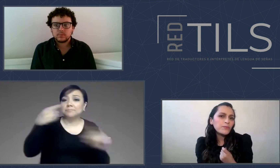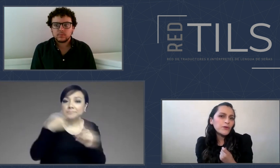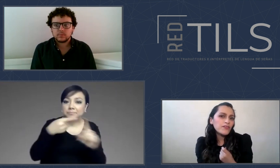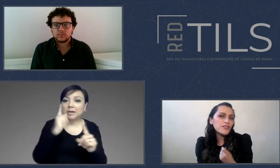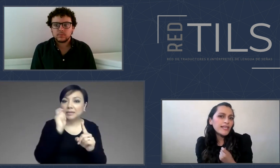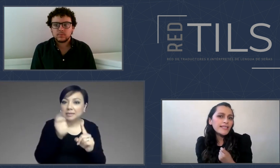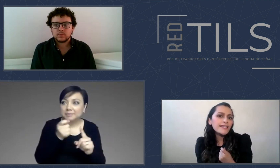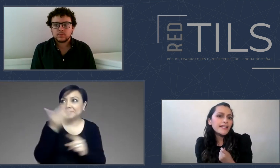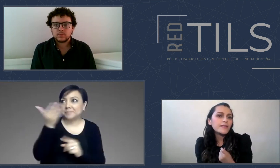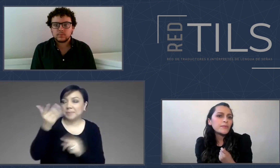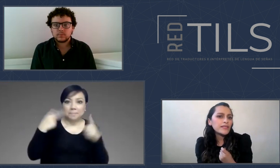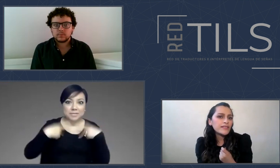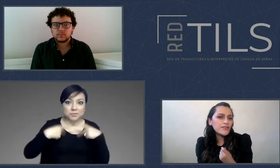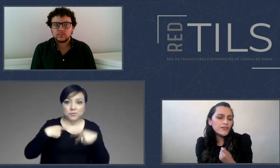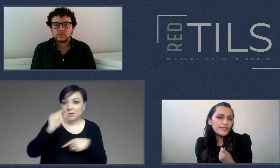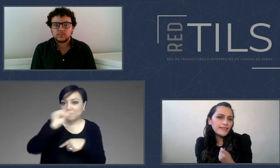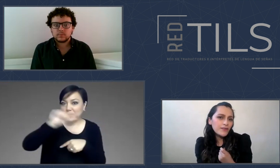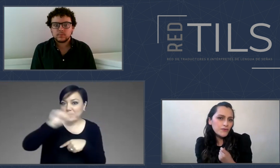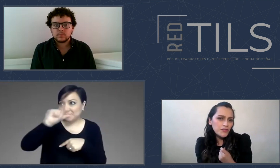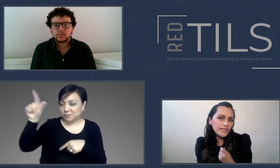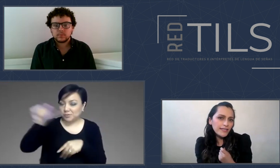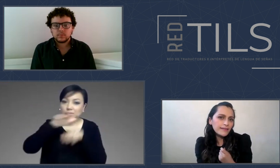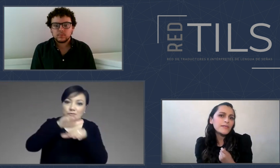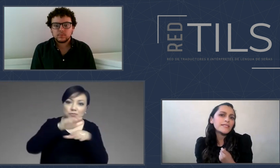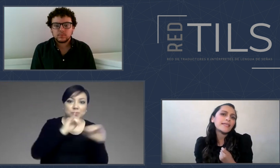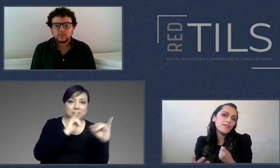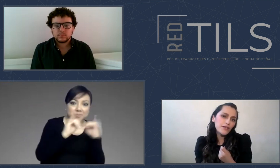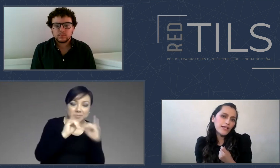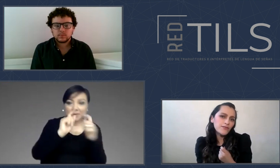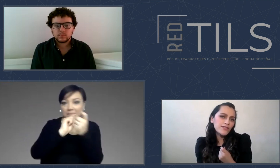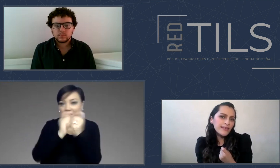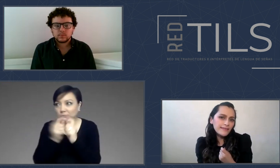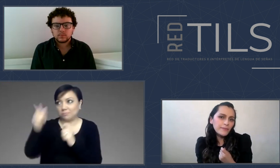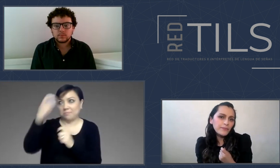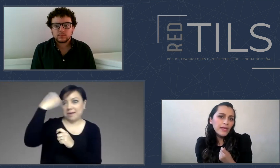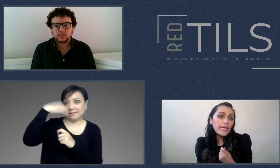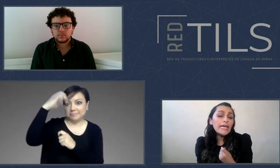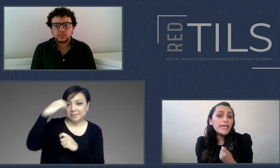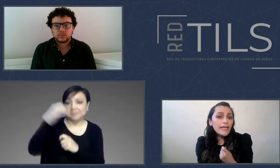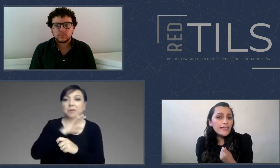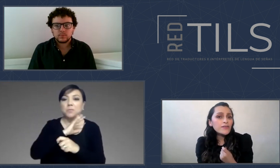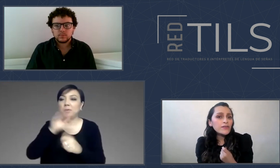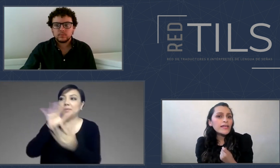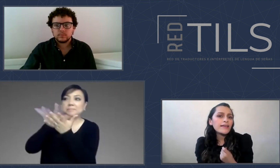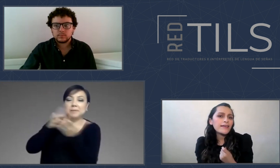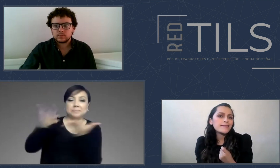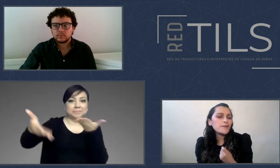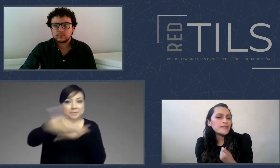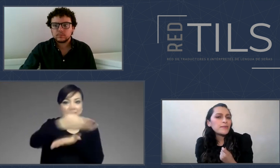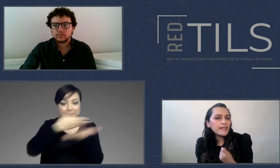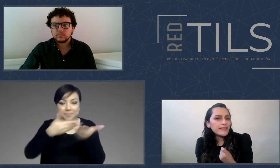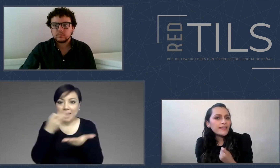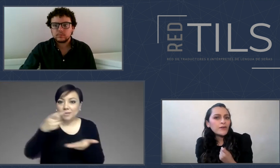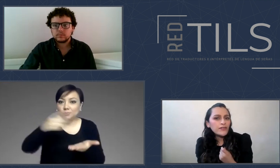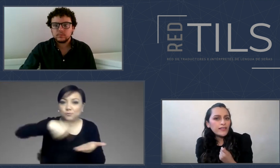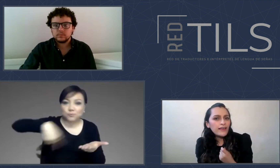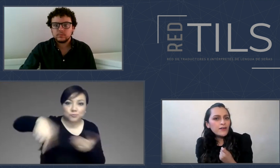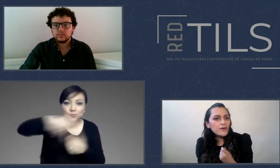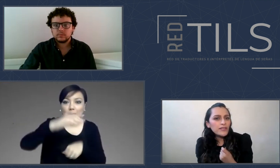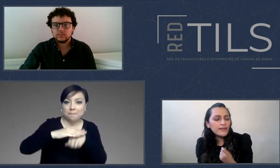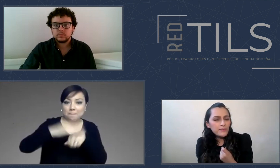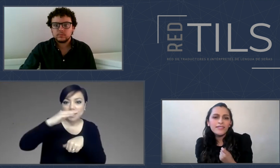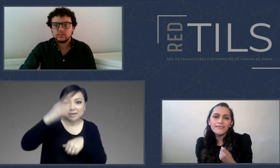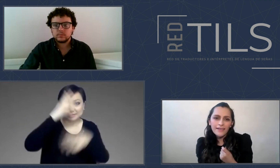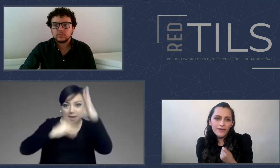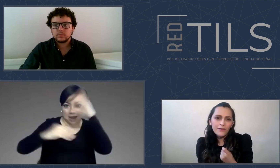con profesionales en la interpretación, traducción y temas relacionados a esta, y que esto enriquezca nuestra práctica cotidiana